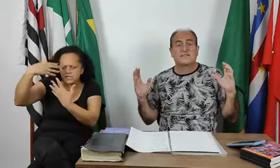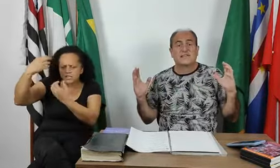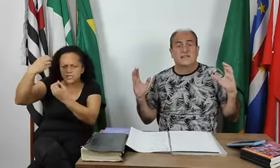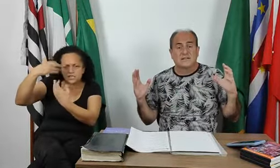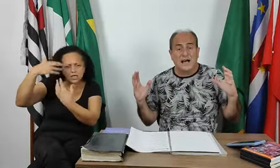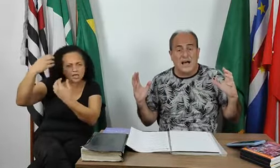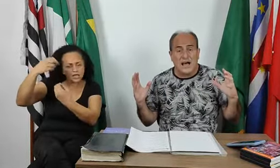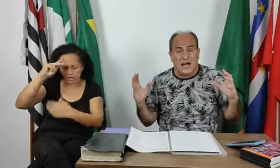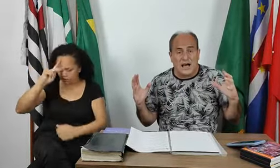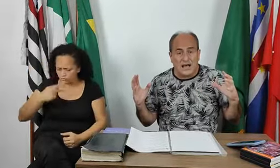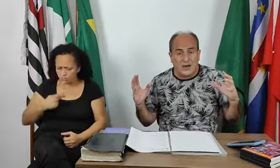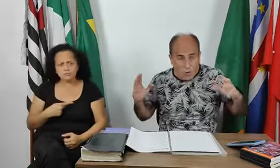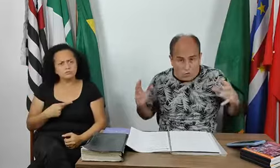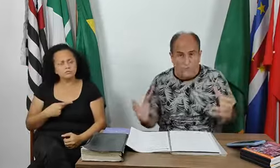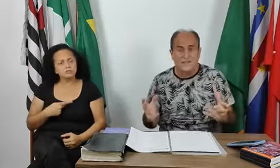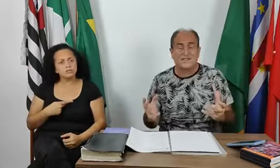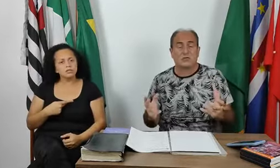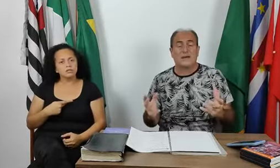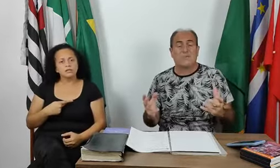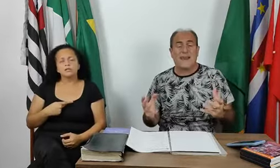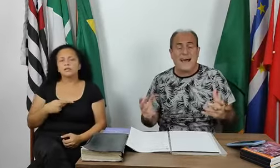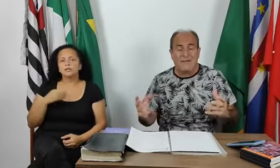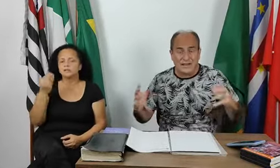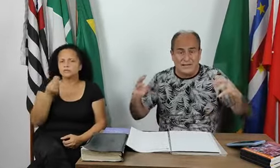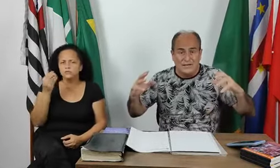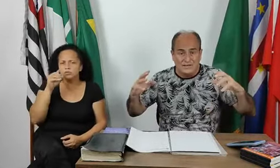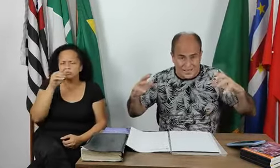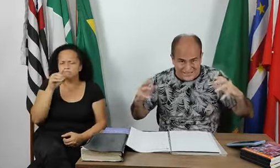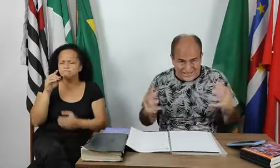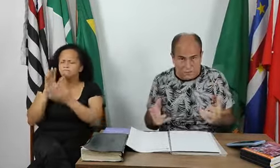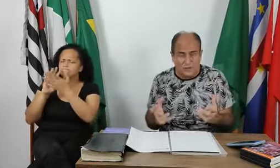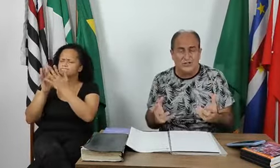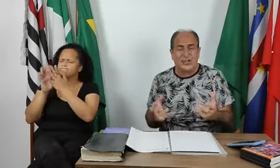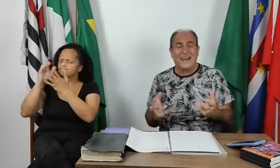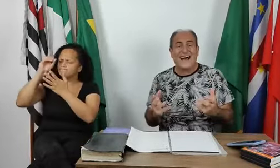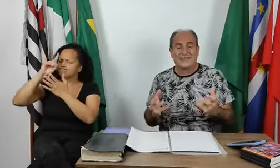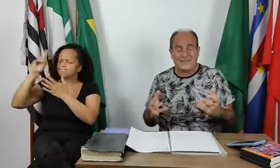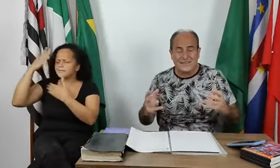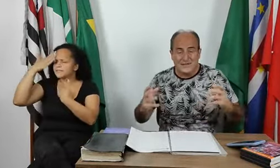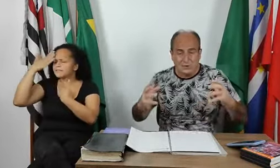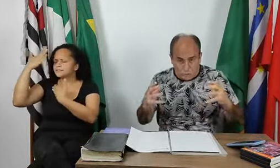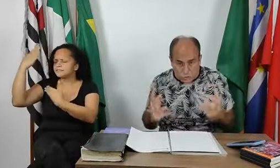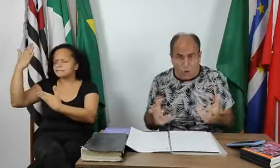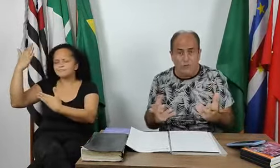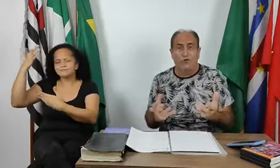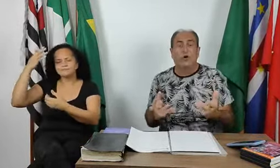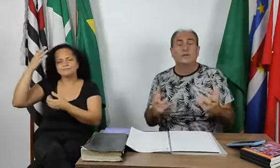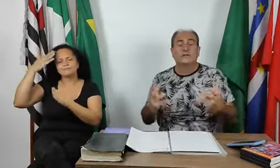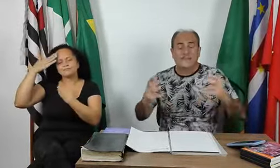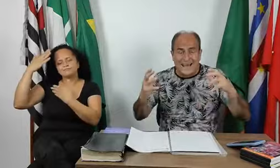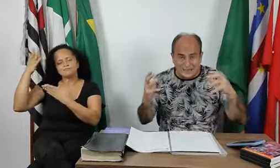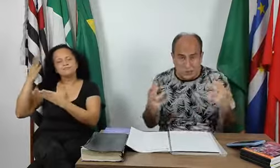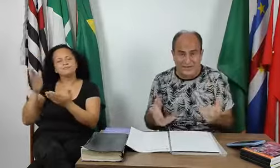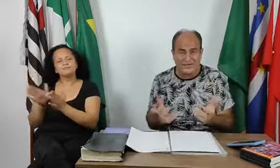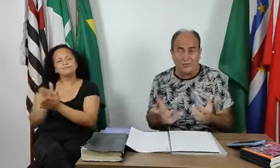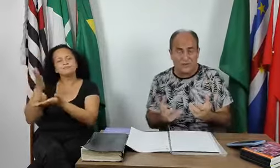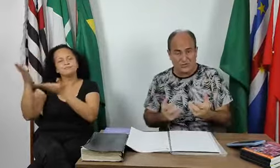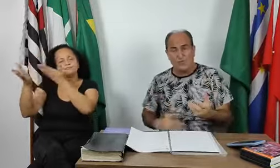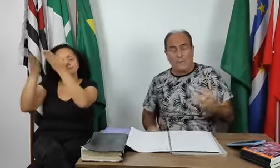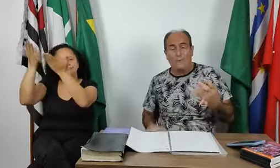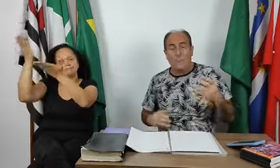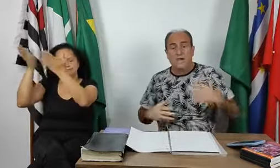Através da confissão da palavra, das ações de graças, do louvor e da